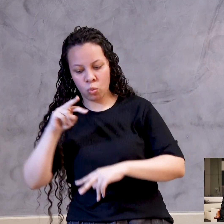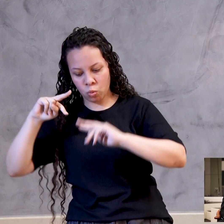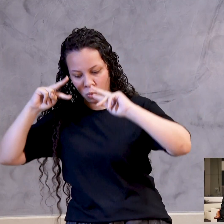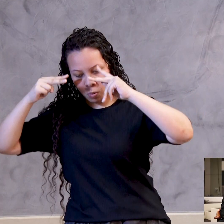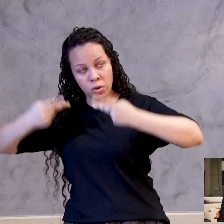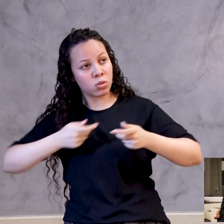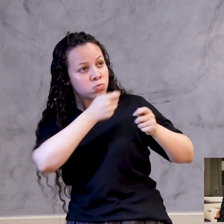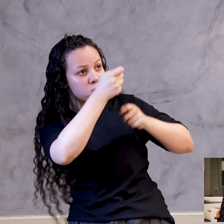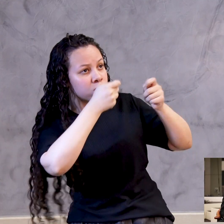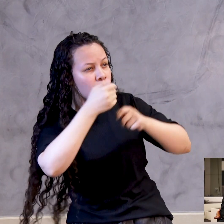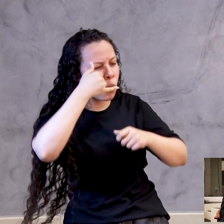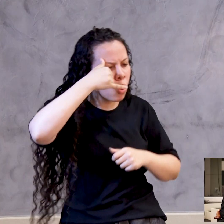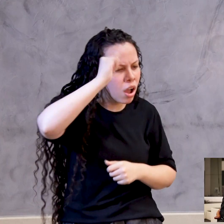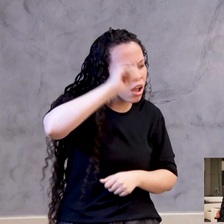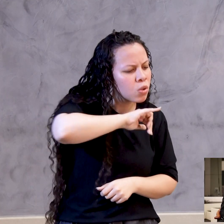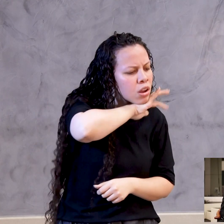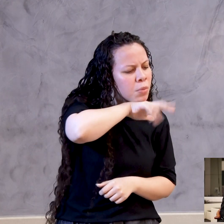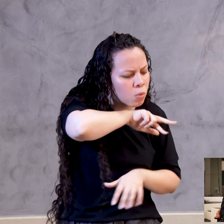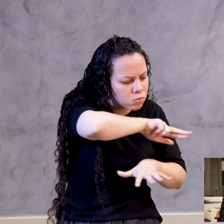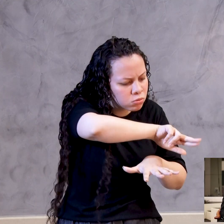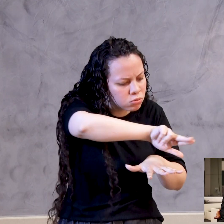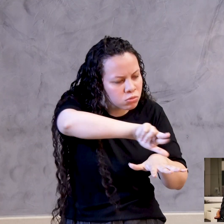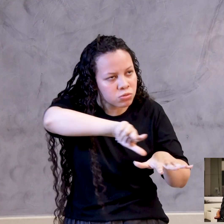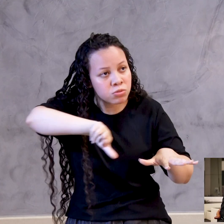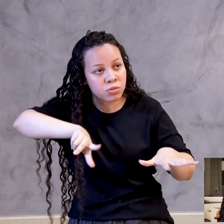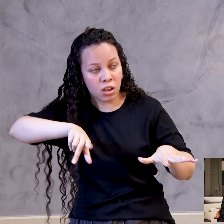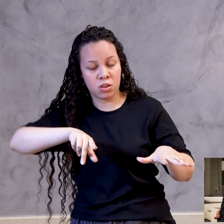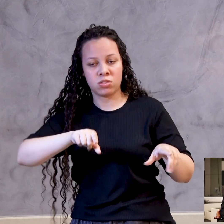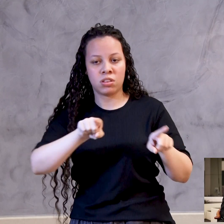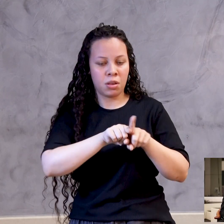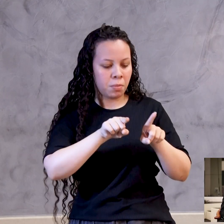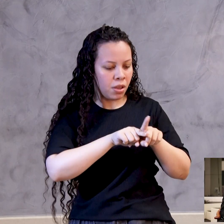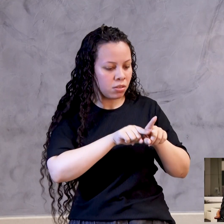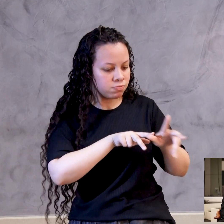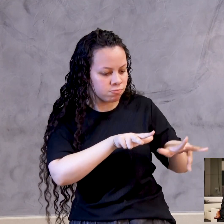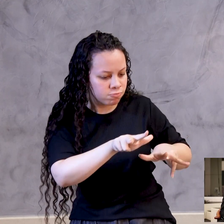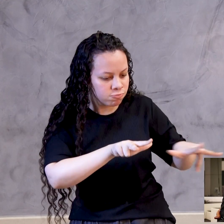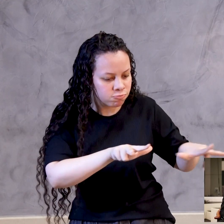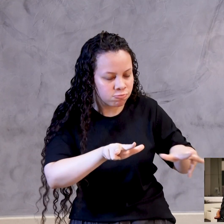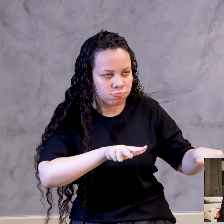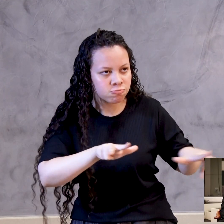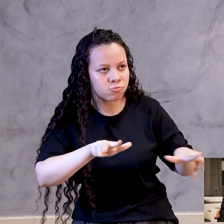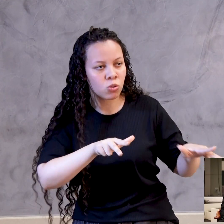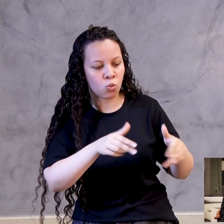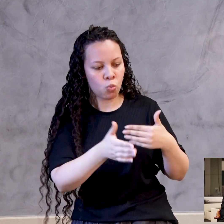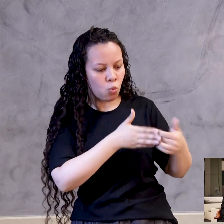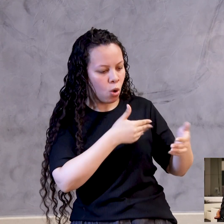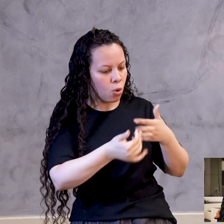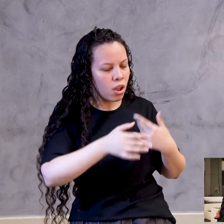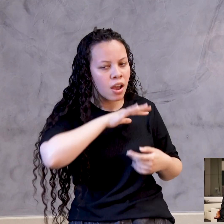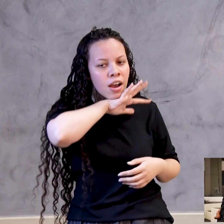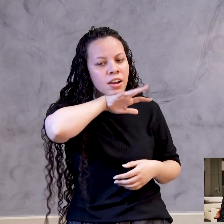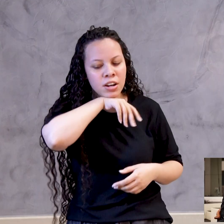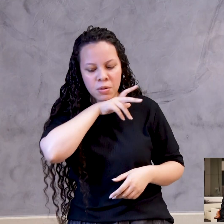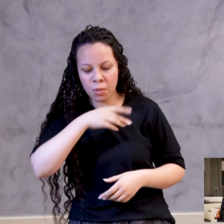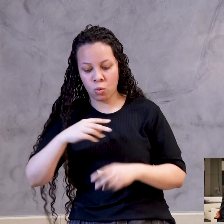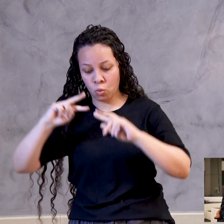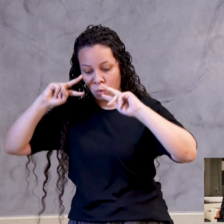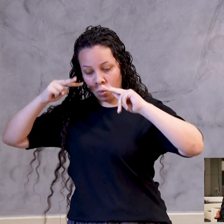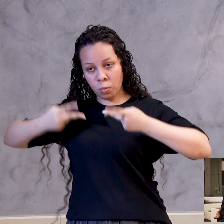gado, sobre toda a terra, e sobre todo réptil que se move sobre a terra. E criou